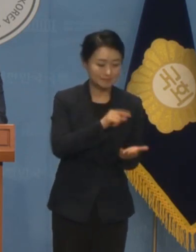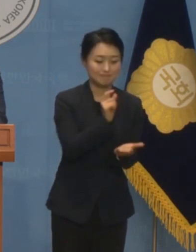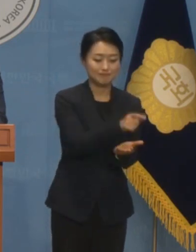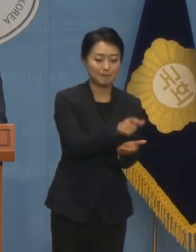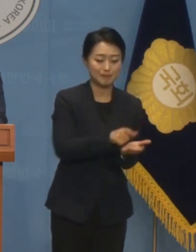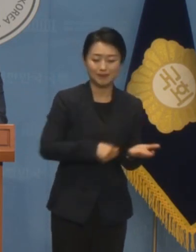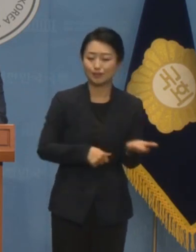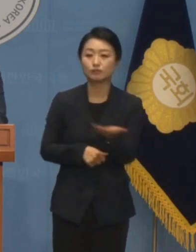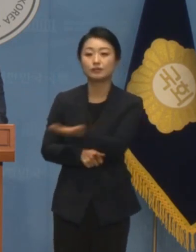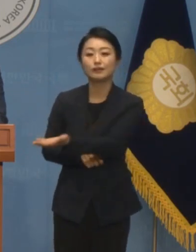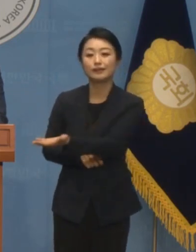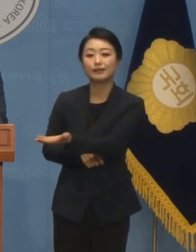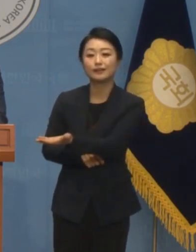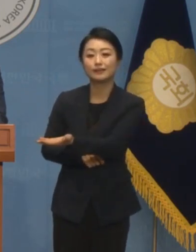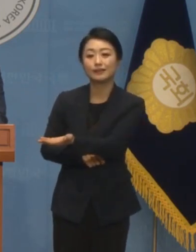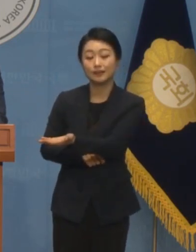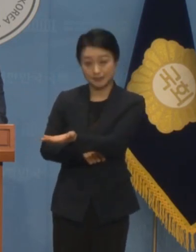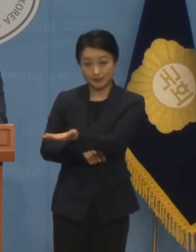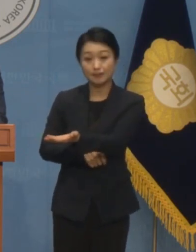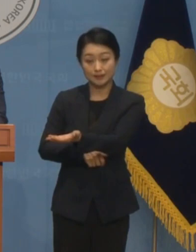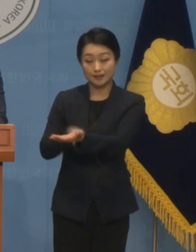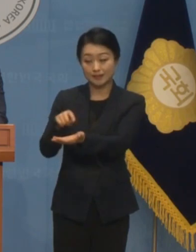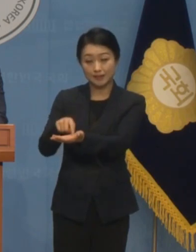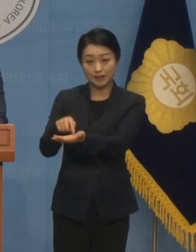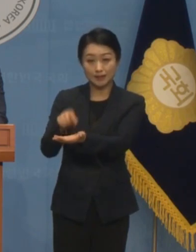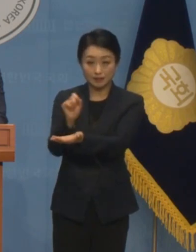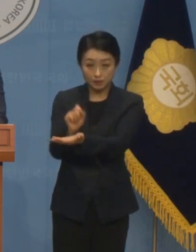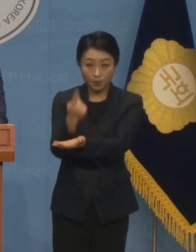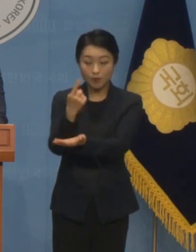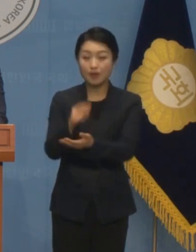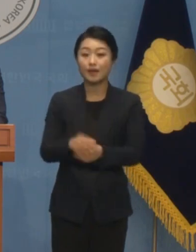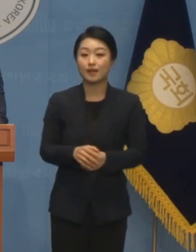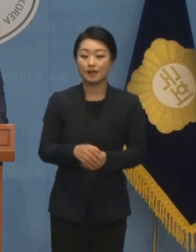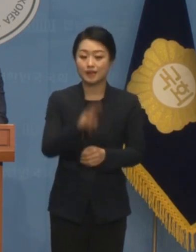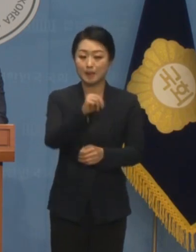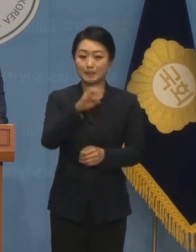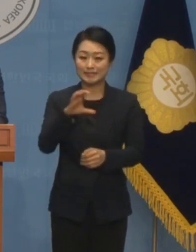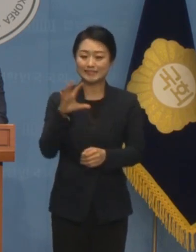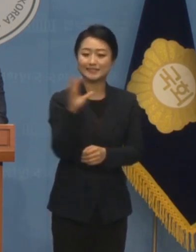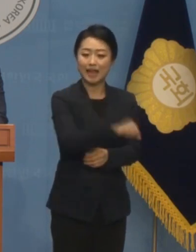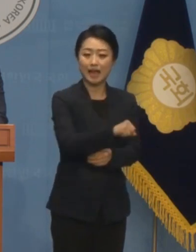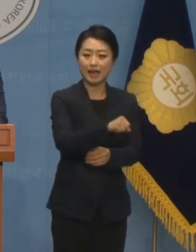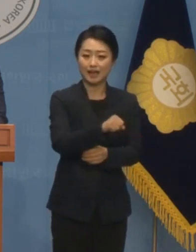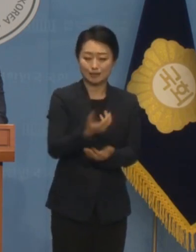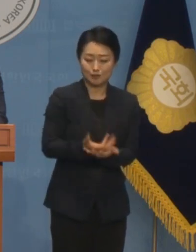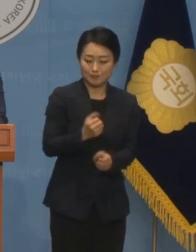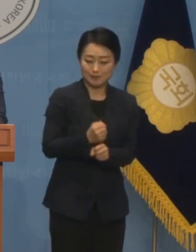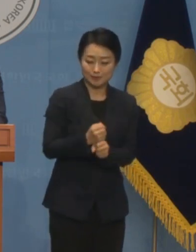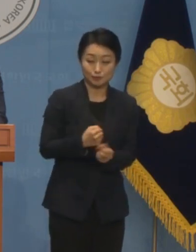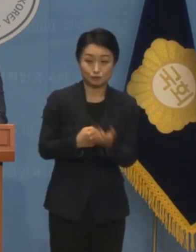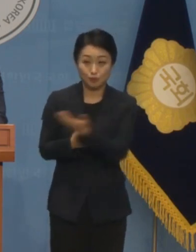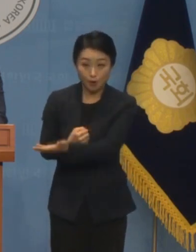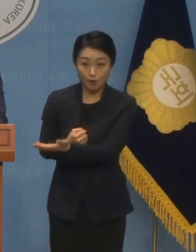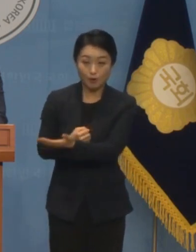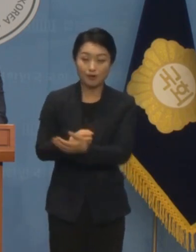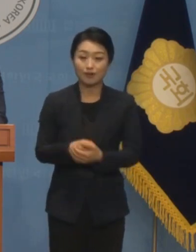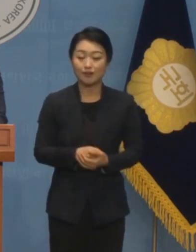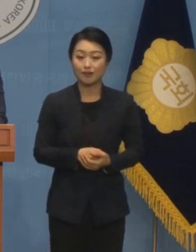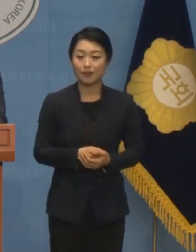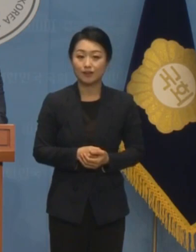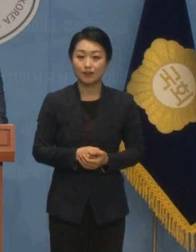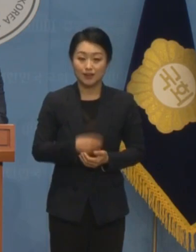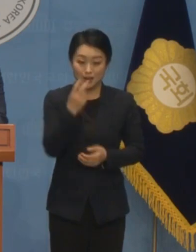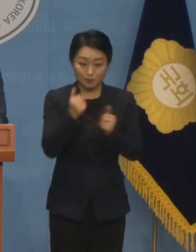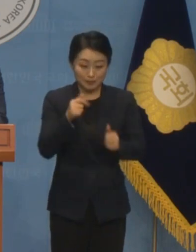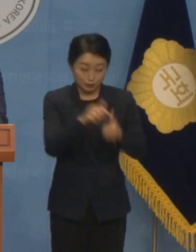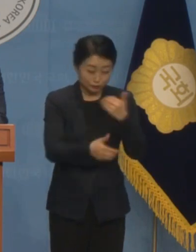국정원에 MBC 관련 정보를 제공하고 MBC 장악 문건 작성을 도와 검찰의 주요 수색 대상에 오른